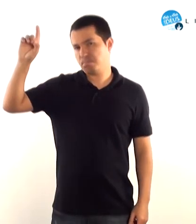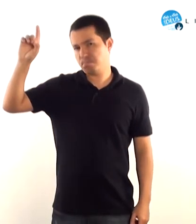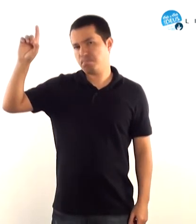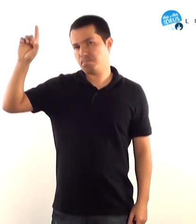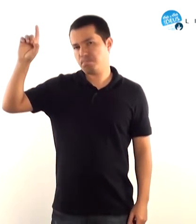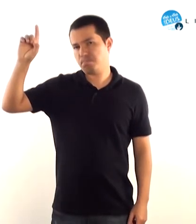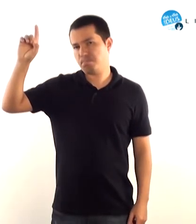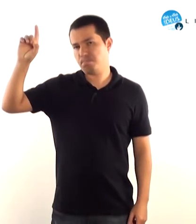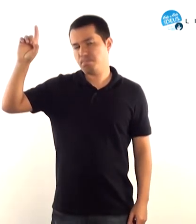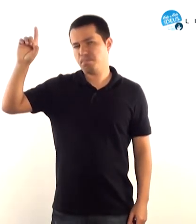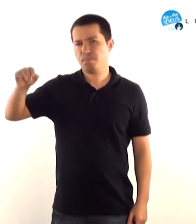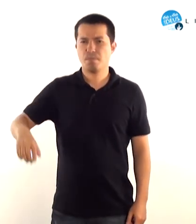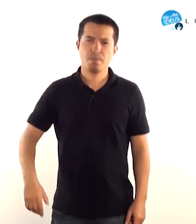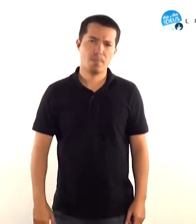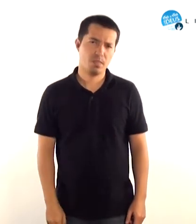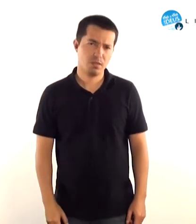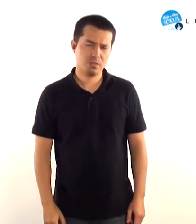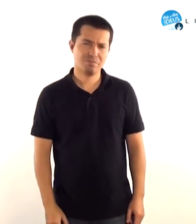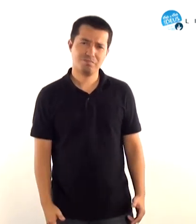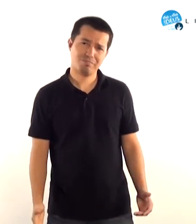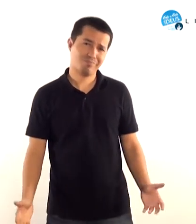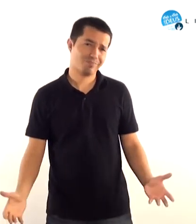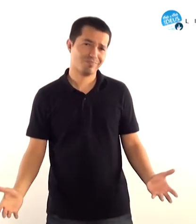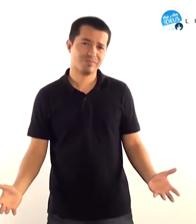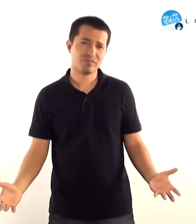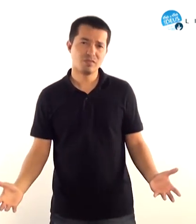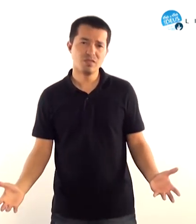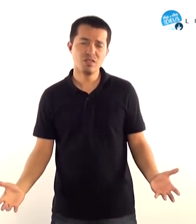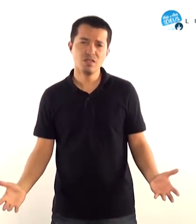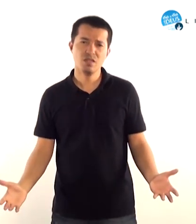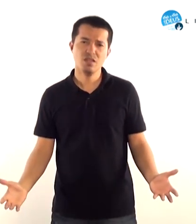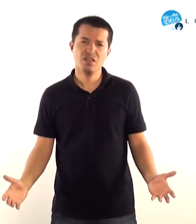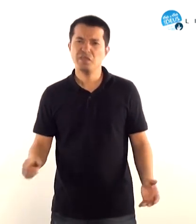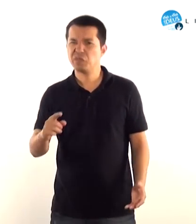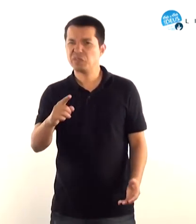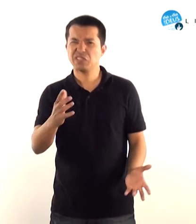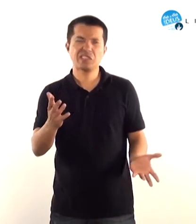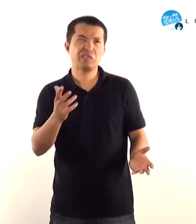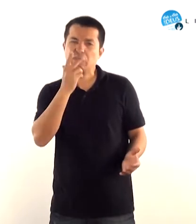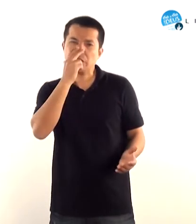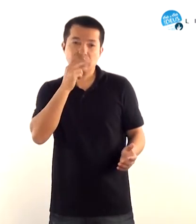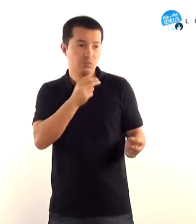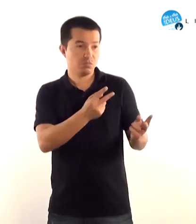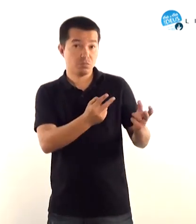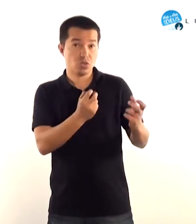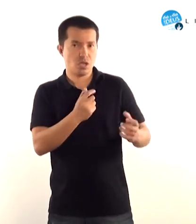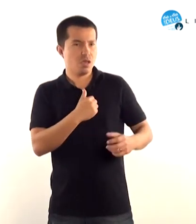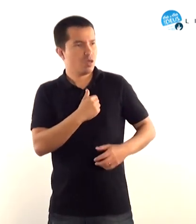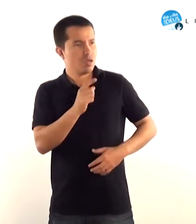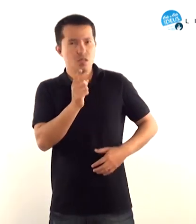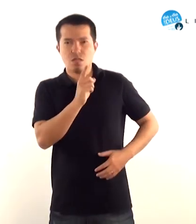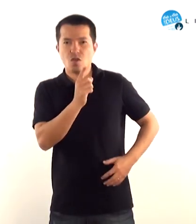são os ideais do Senhor para você. É elas não são